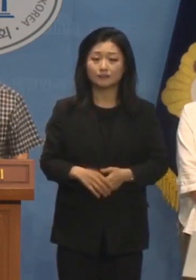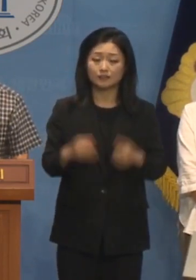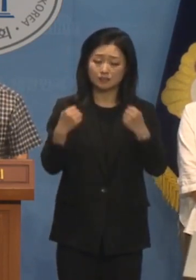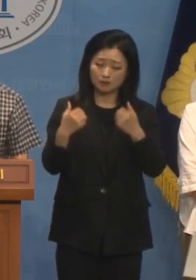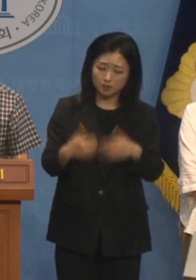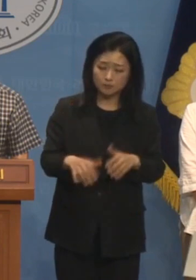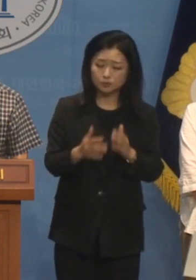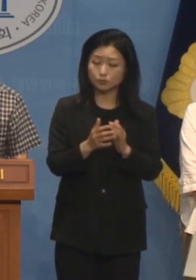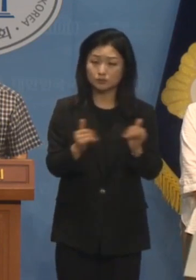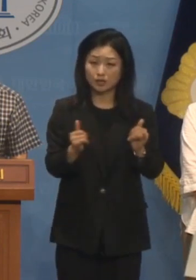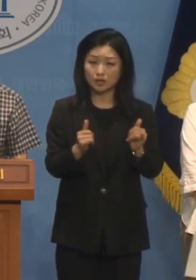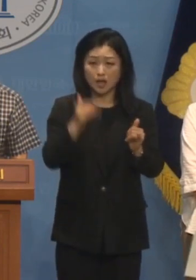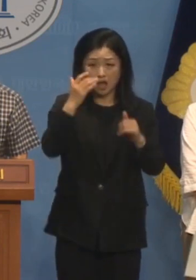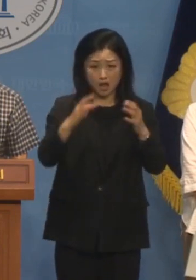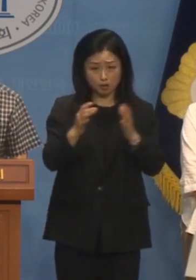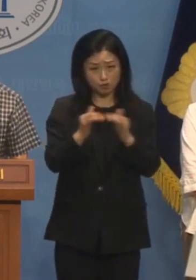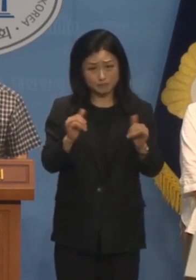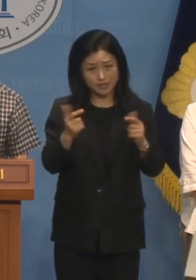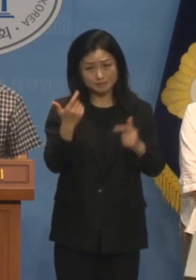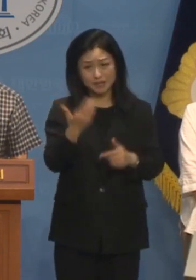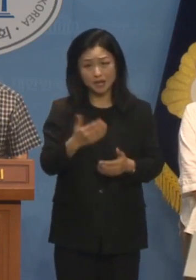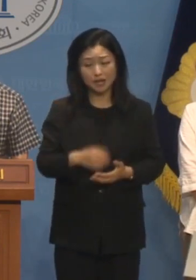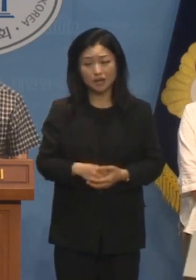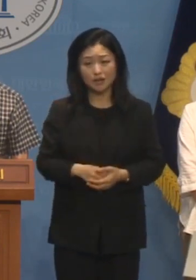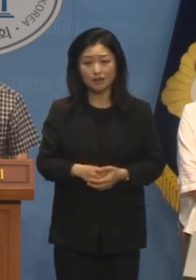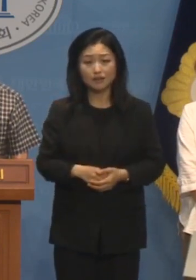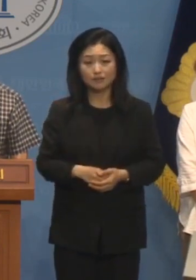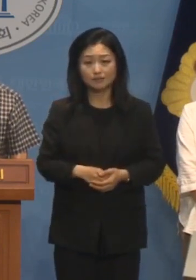힘없는 노동자는 대한민국의 국민이 아닙니까?